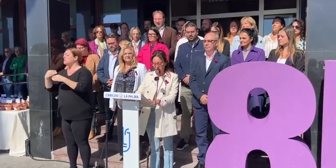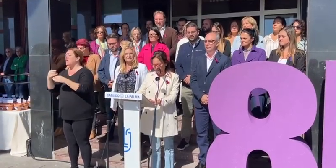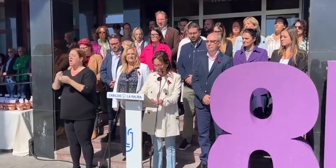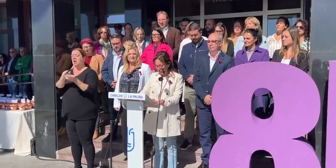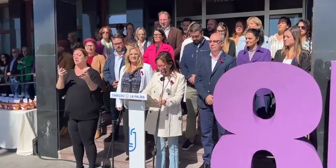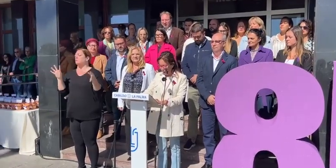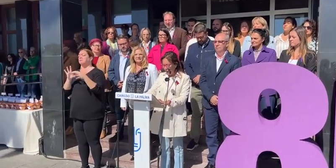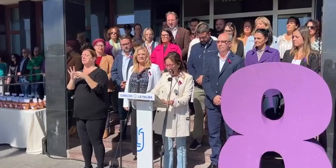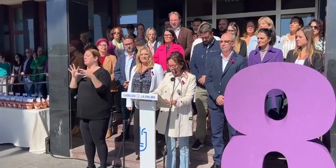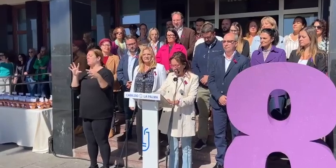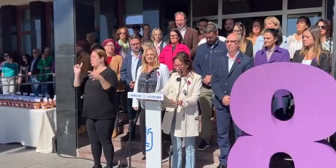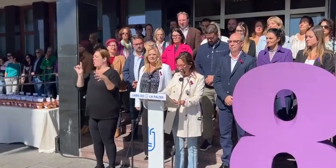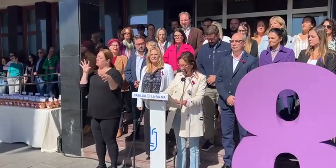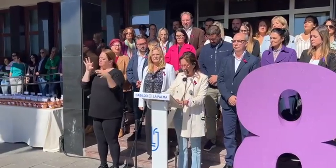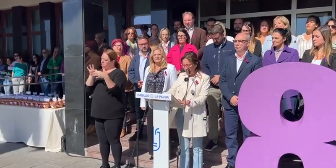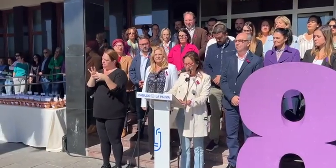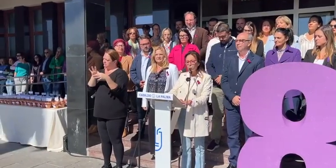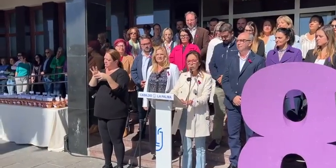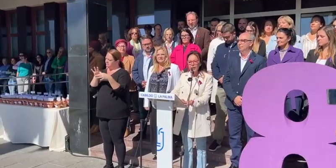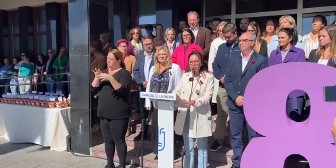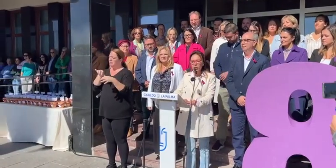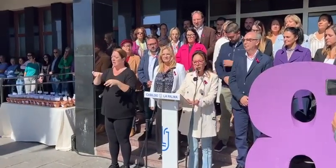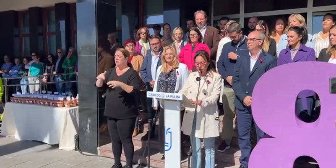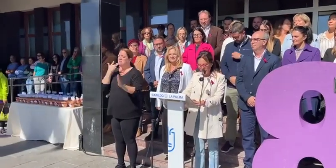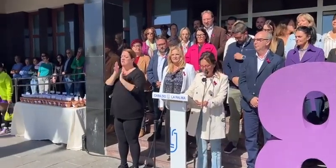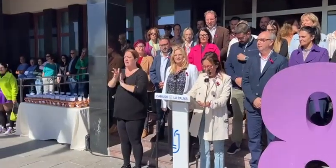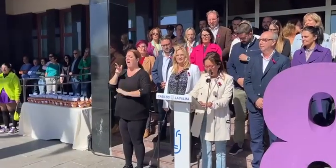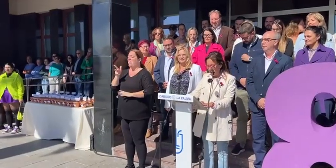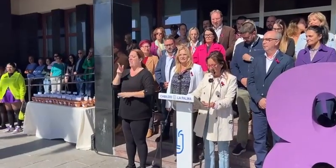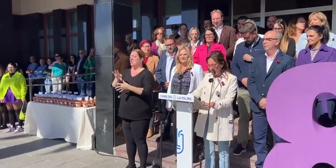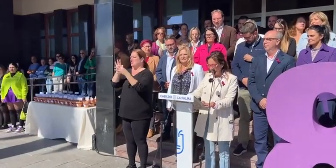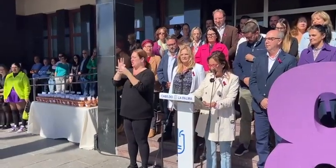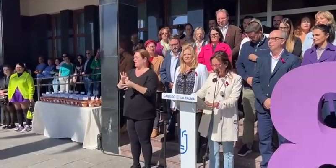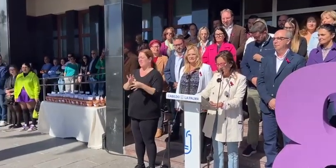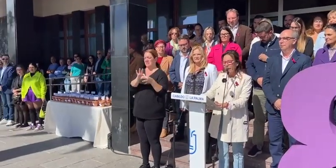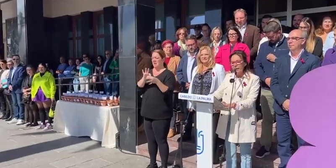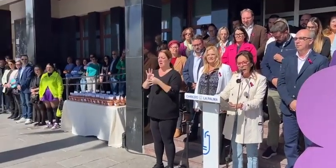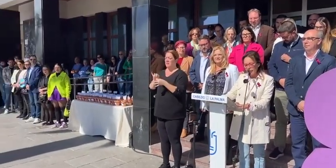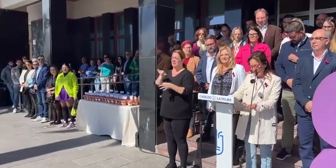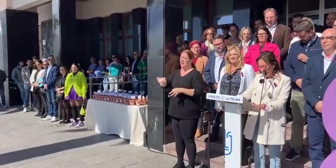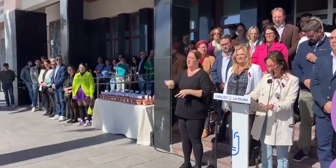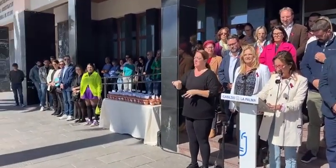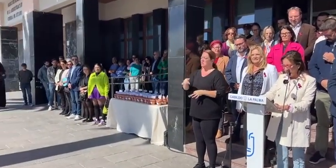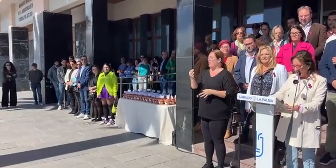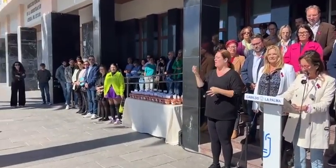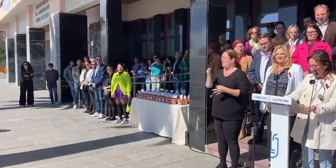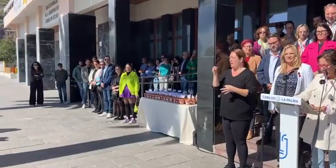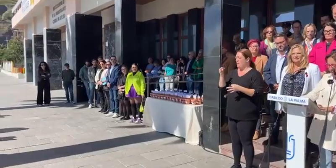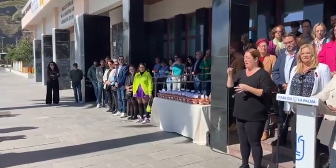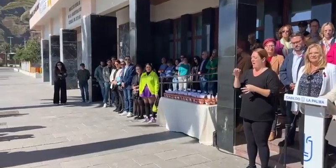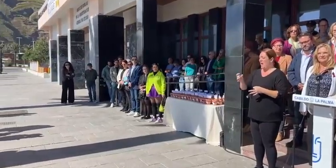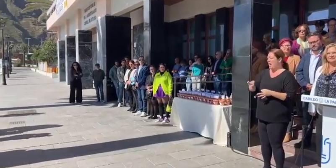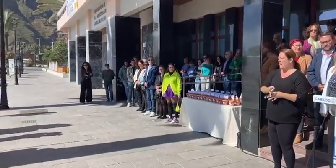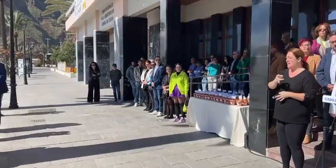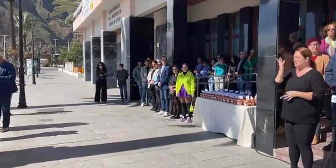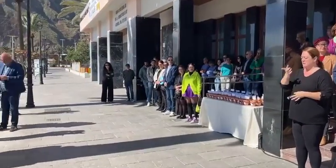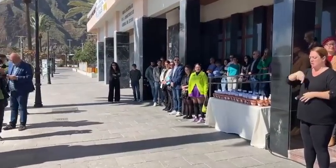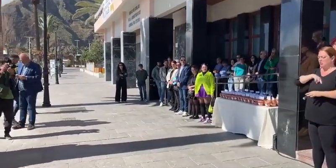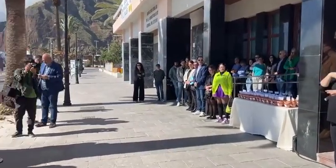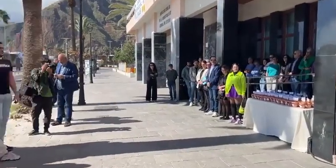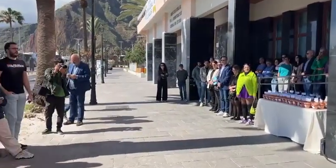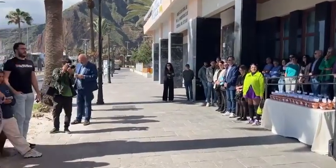con lo demás. Al contrario, es un derecho transversal que debe impregnar cada iniciativa que pongamos